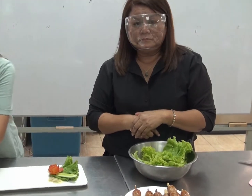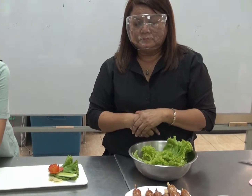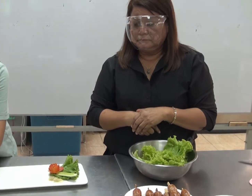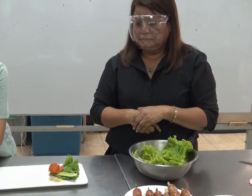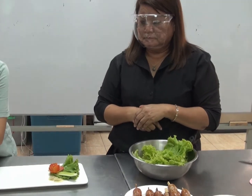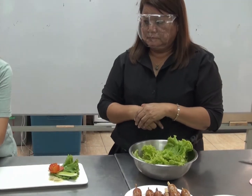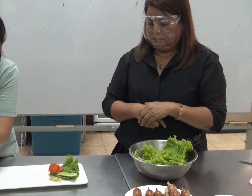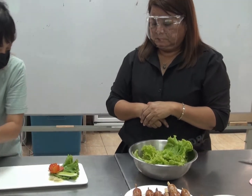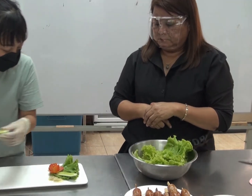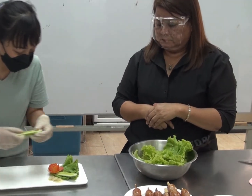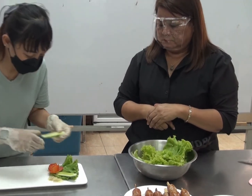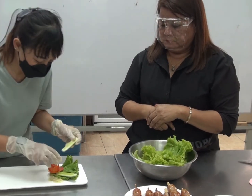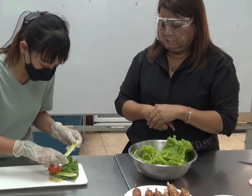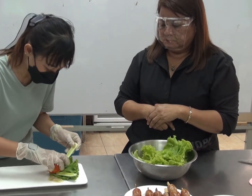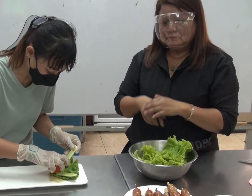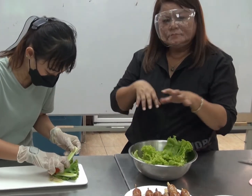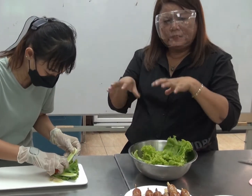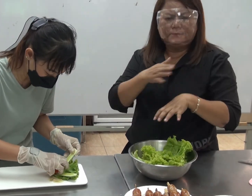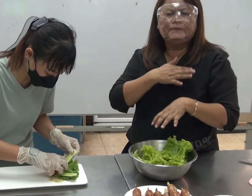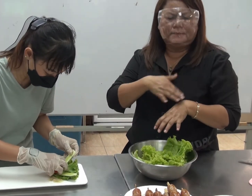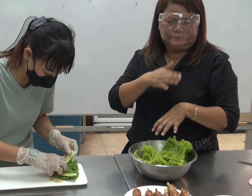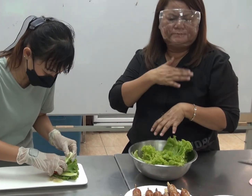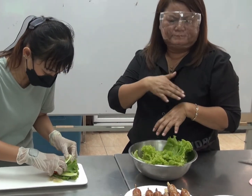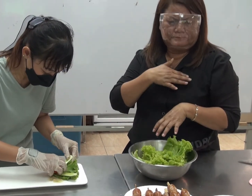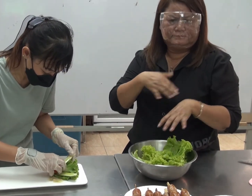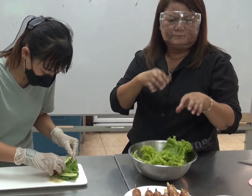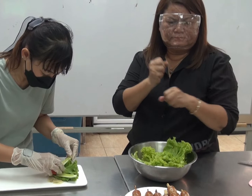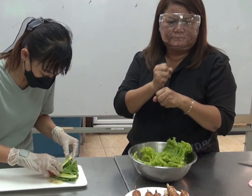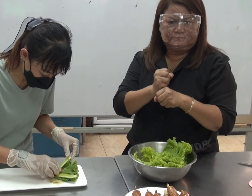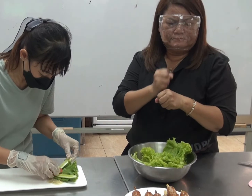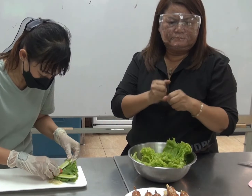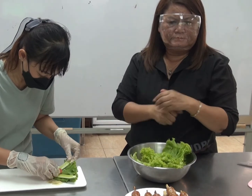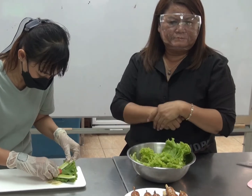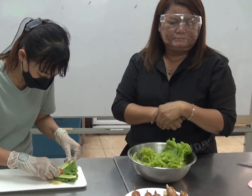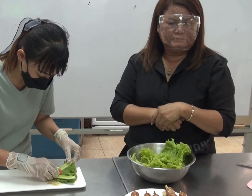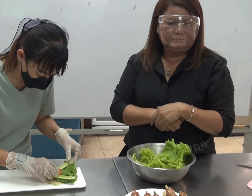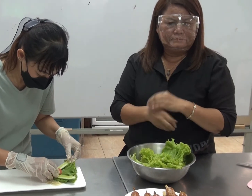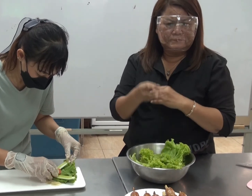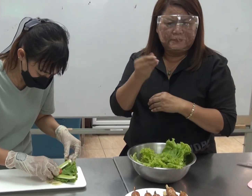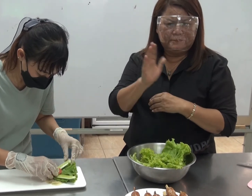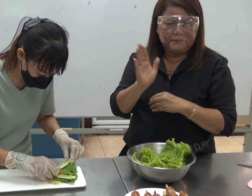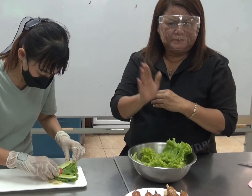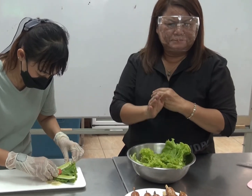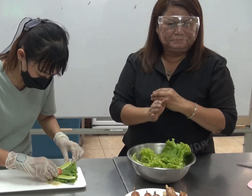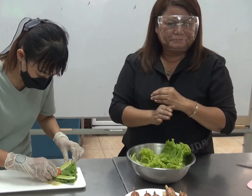เราค่อยๆบรรจงนะคะเพื่อความสวยงามของจานของเราอย่ารีบร้อน